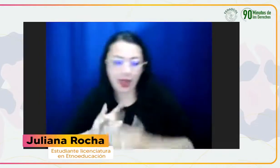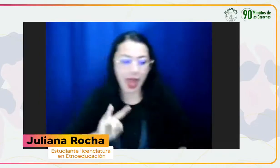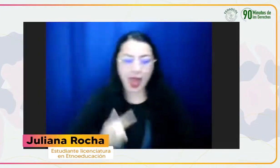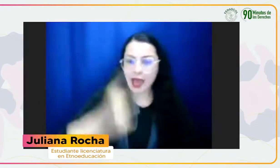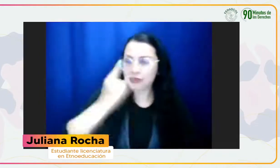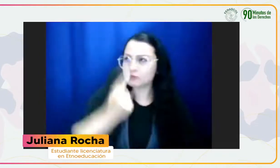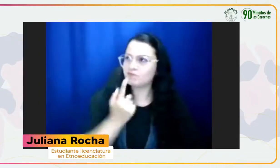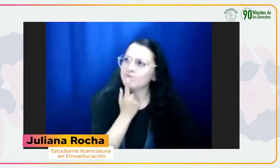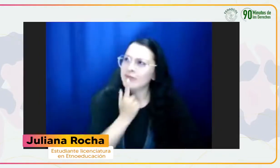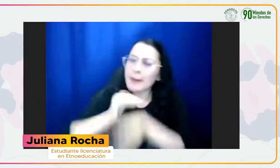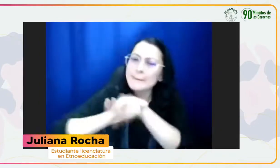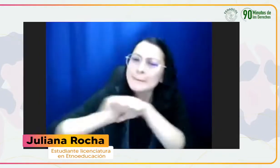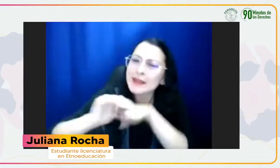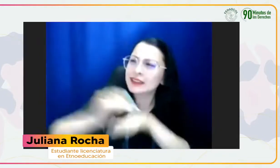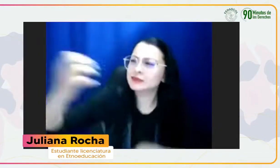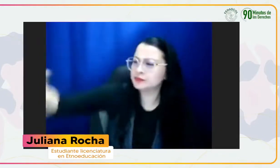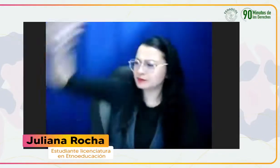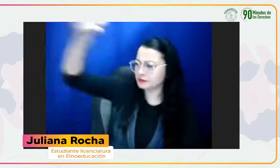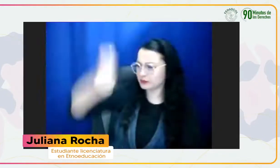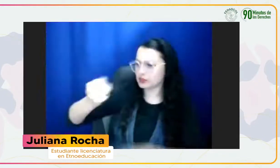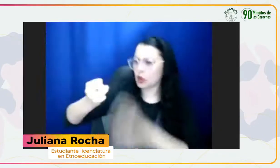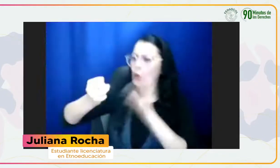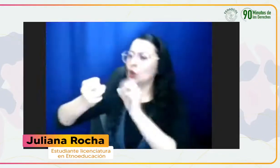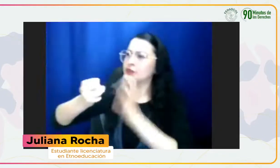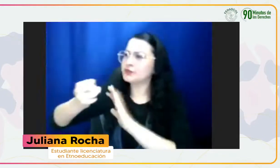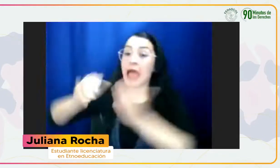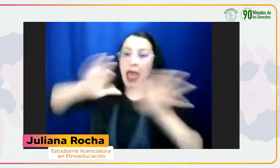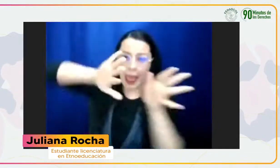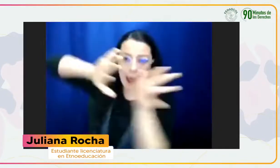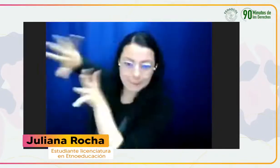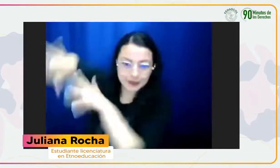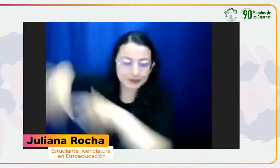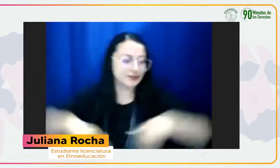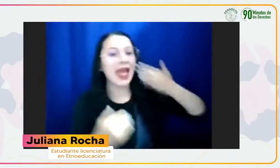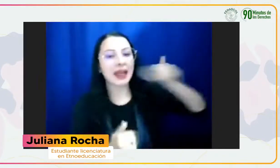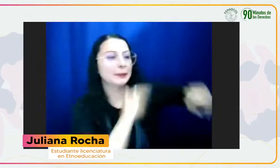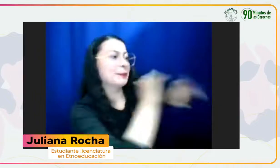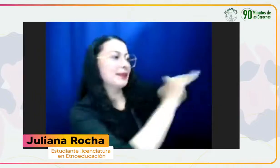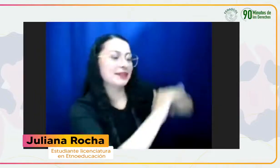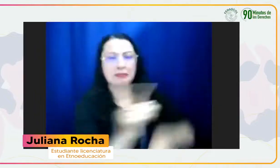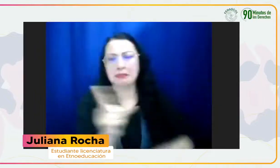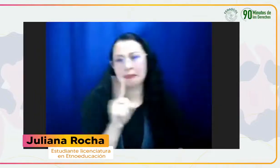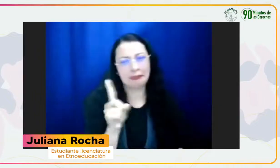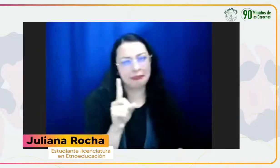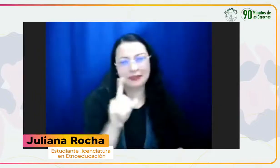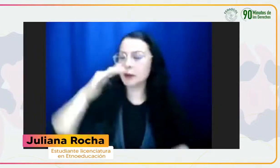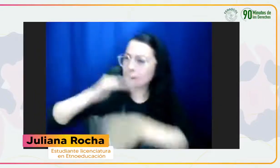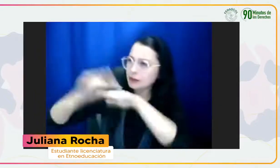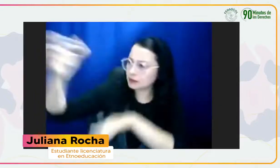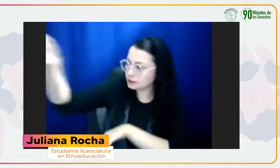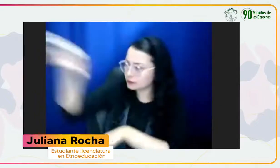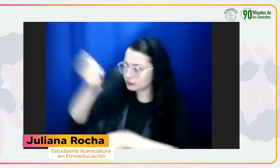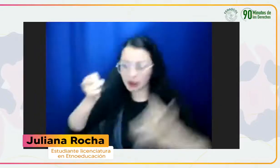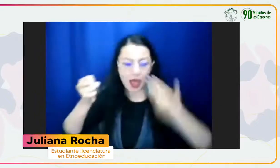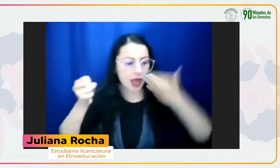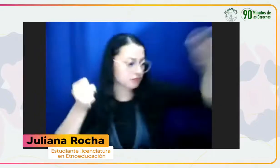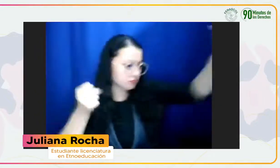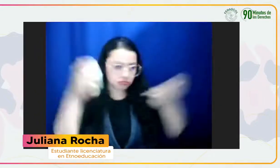espacios, pueda organizar, pensar en cómo traer a determinadas personas, pero pues no solo es aparte